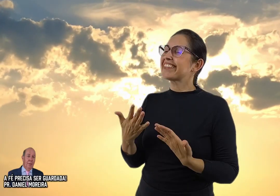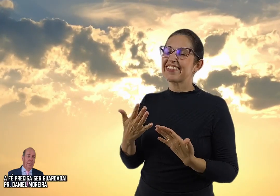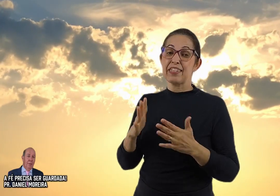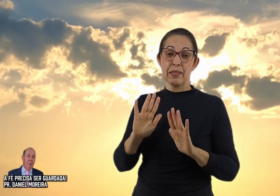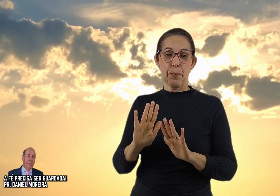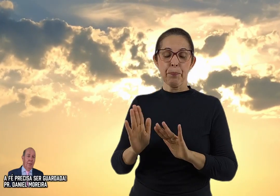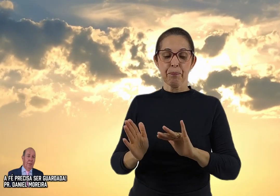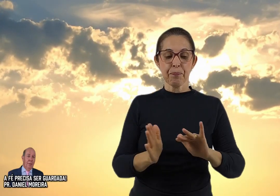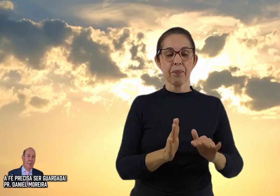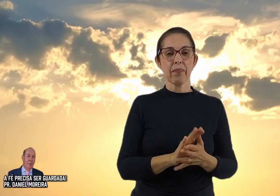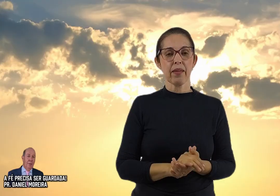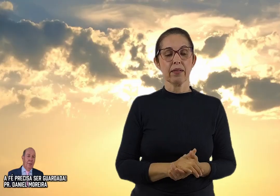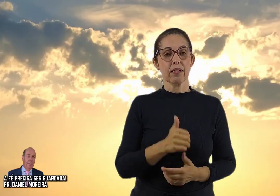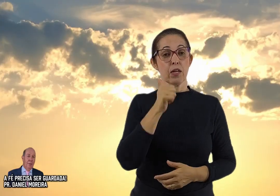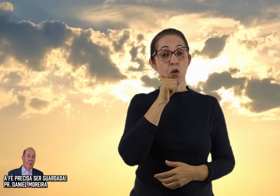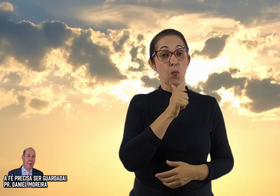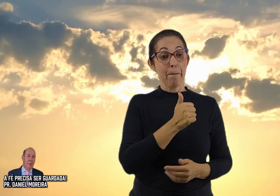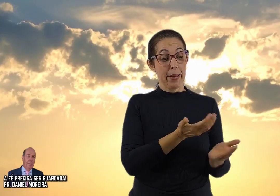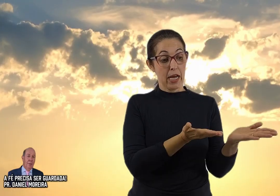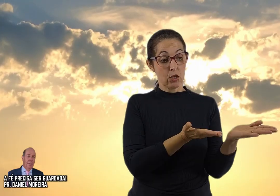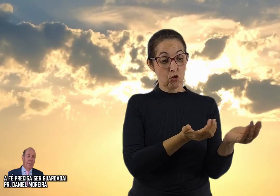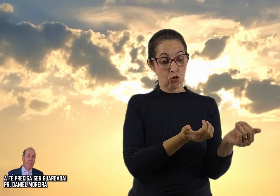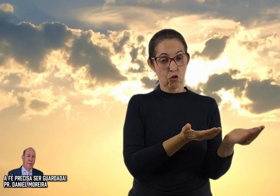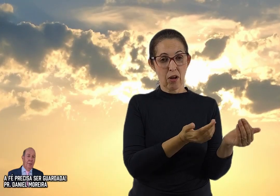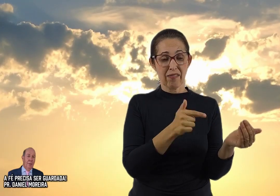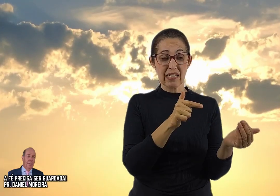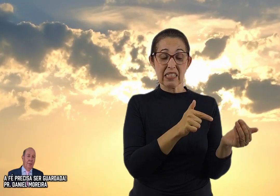Uma jovem está triste.